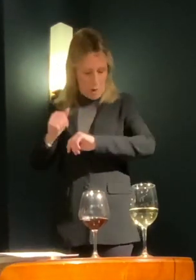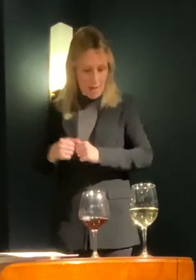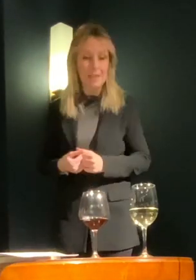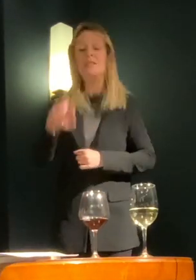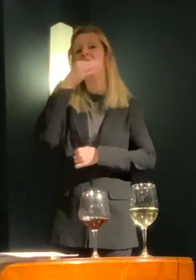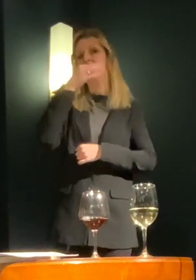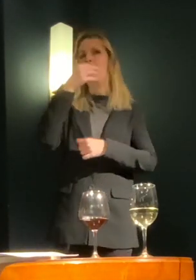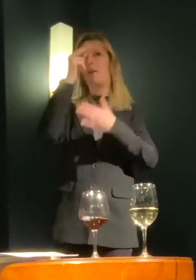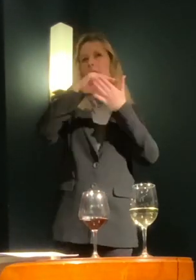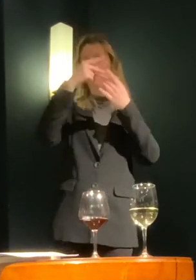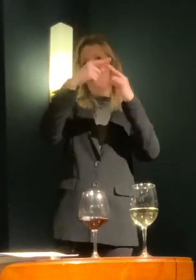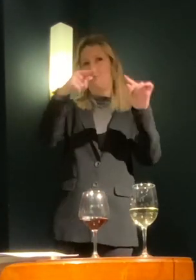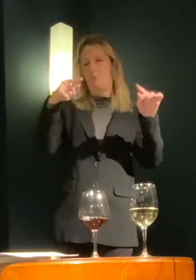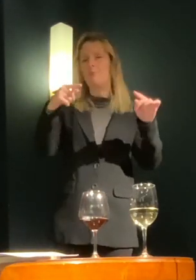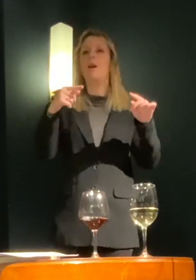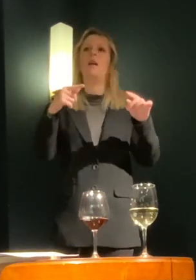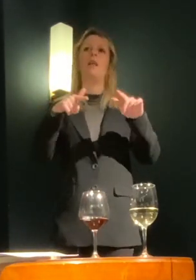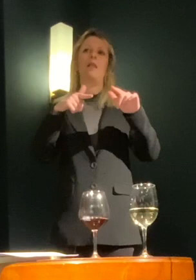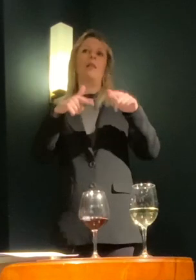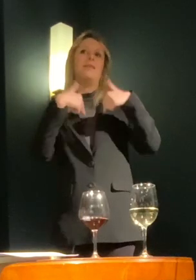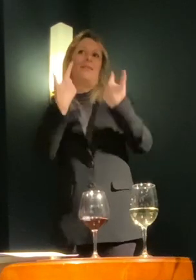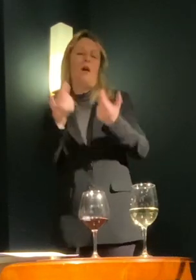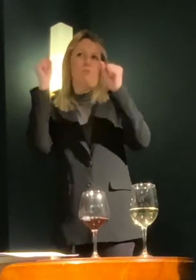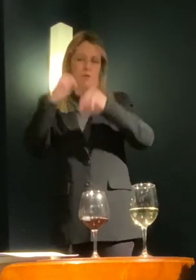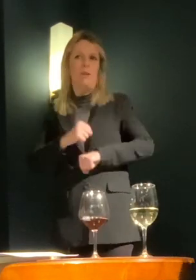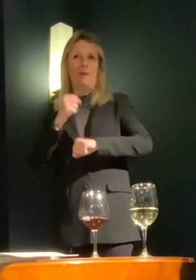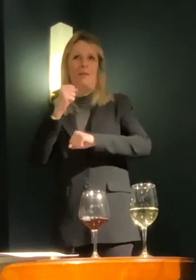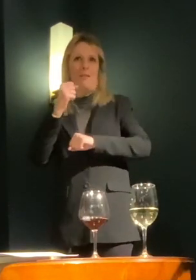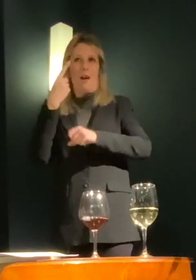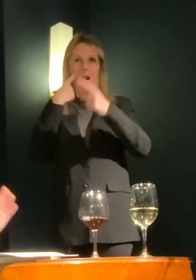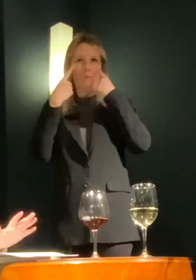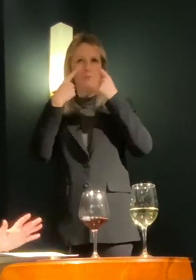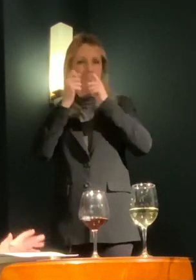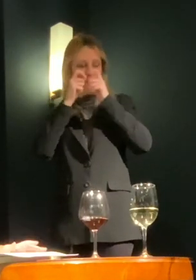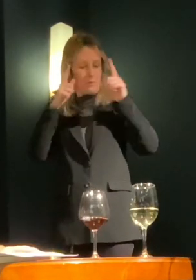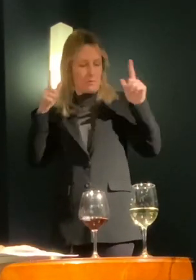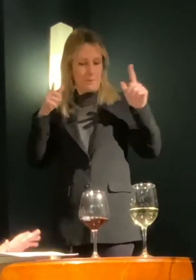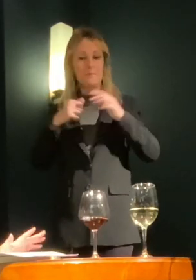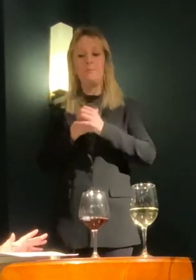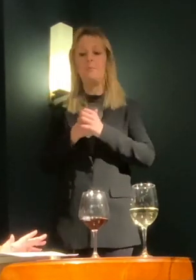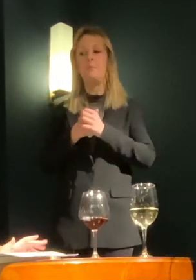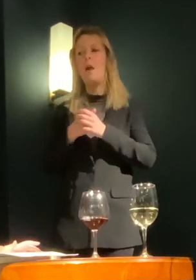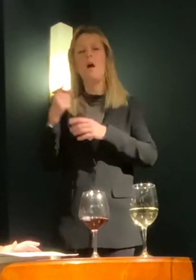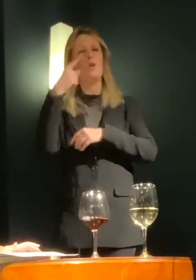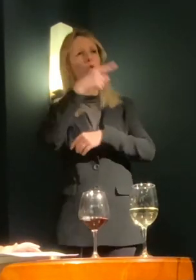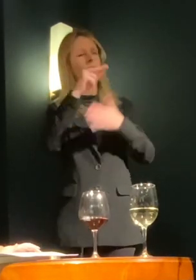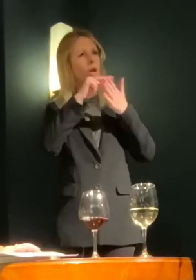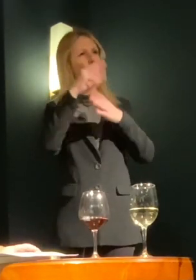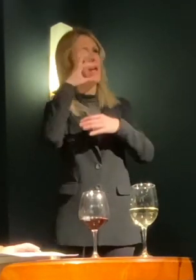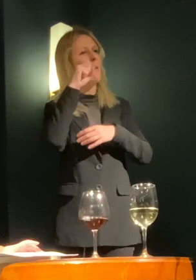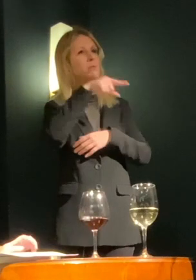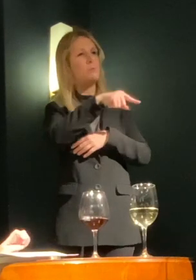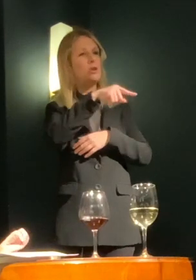di scrittura ti consente di allargare sempre di più lo sguardo. Ma quando hai capito che la scrittura sarebbe stata parte della tua vita?